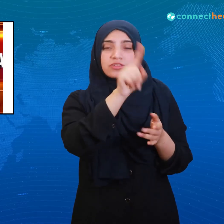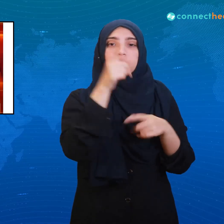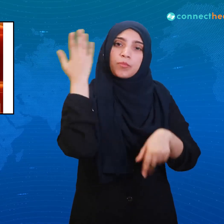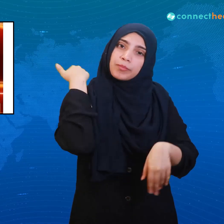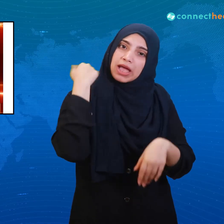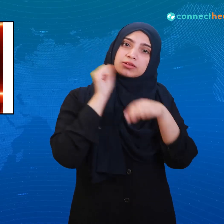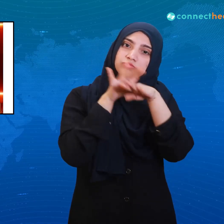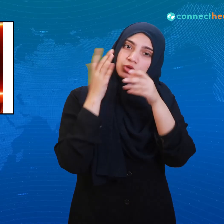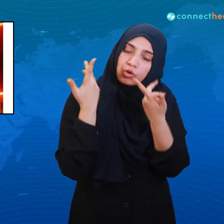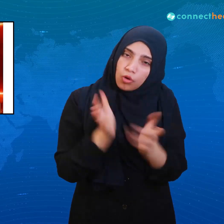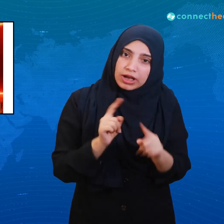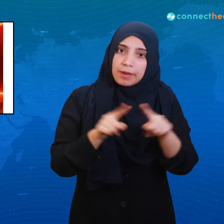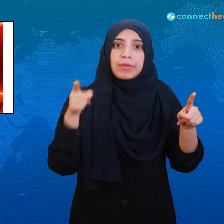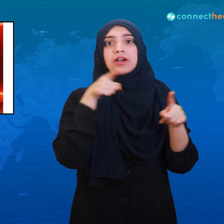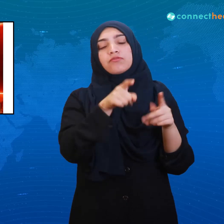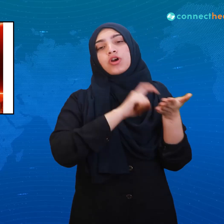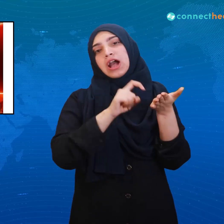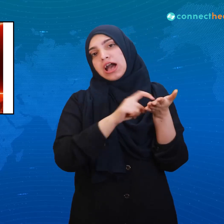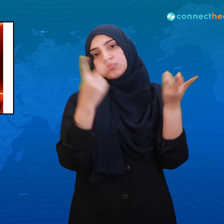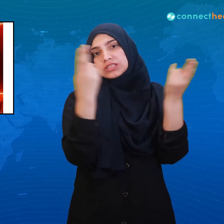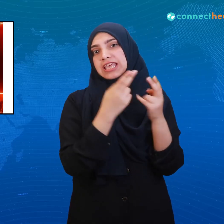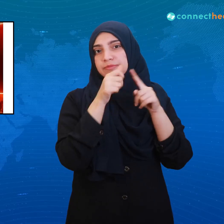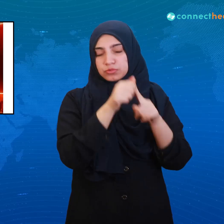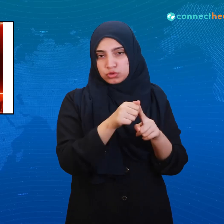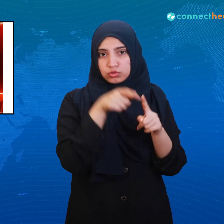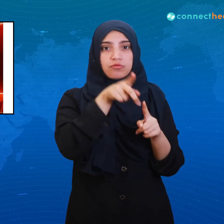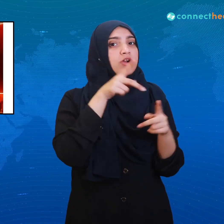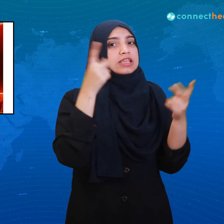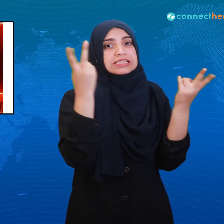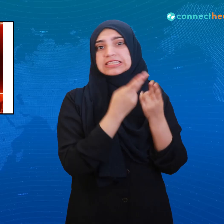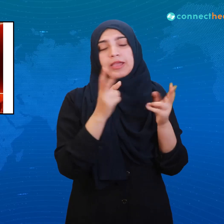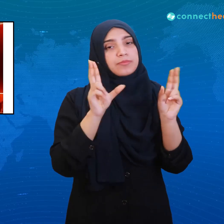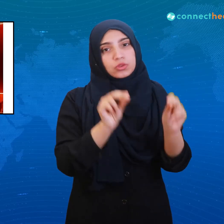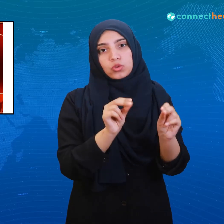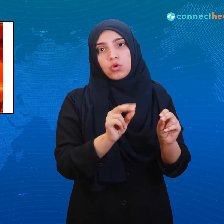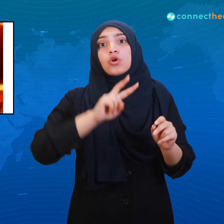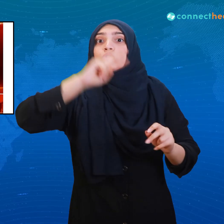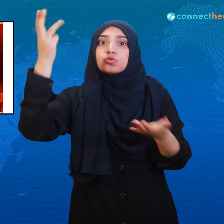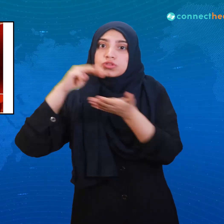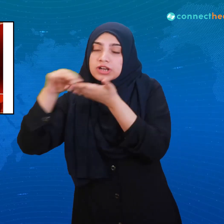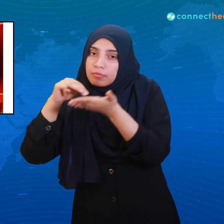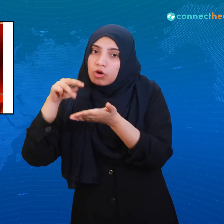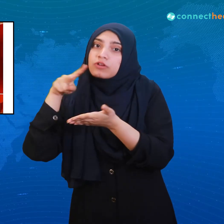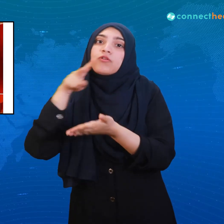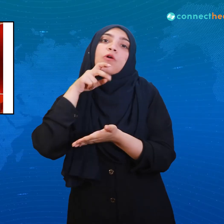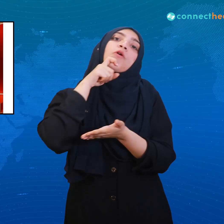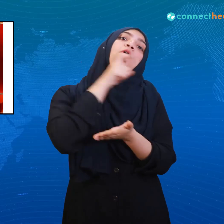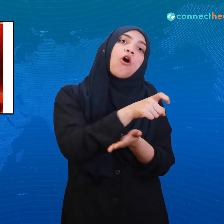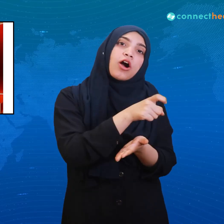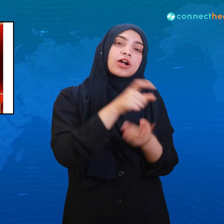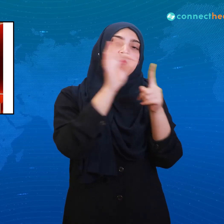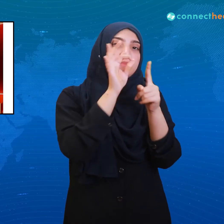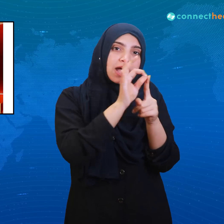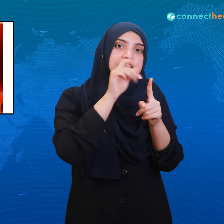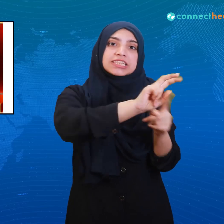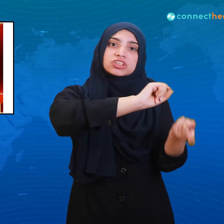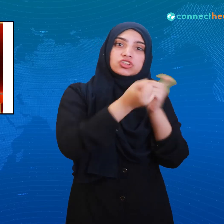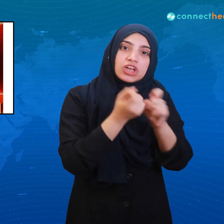आइन, कानून और रूल्स के मुताबिक होना जरूरी है। किसी गैर मुल्की ताकत को यह नहीं कि वो साजिश के तहत पाकिस्तान के अवाम की मुंतखब हुकूमत को